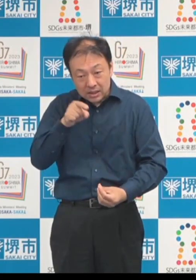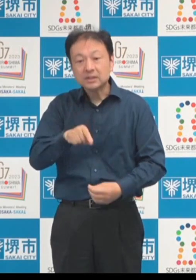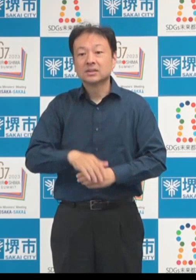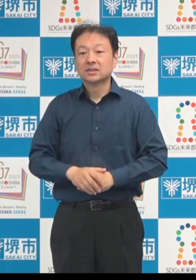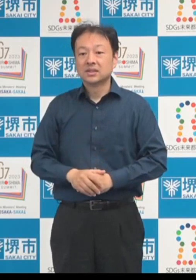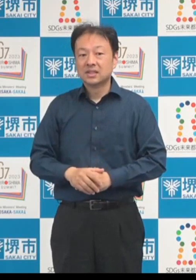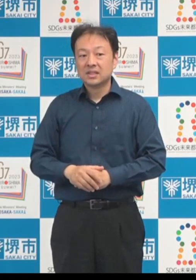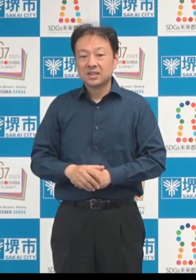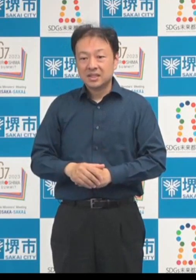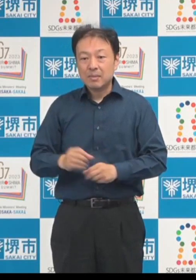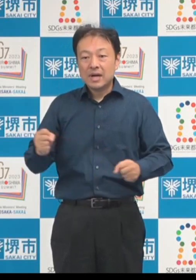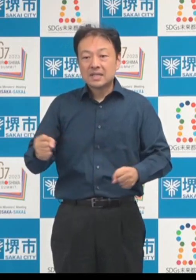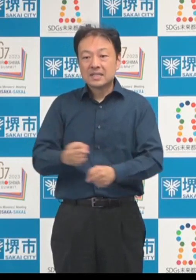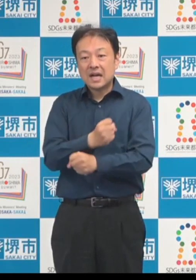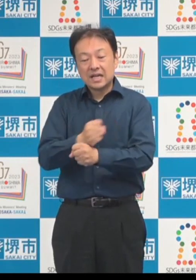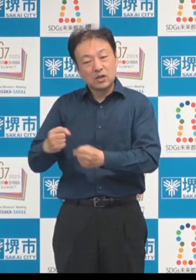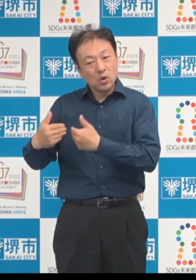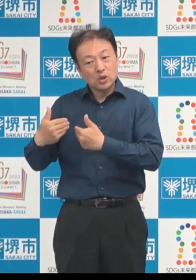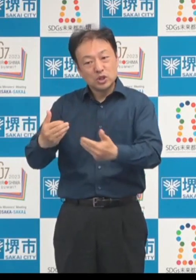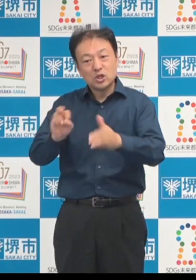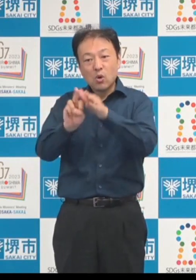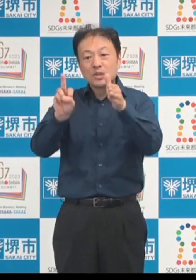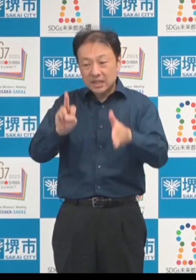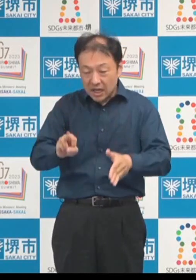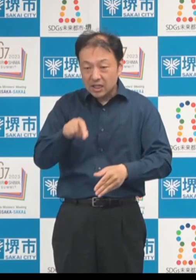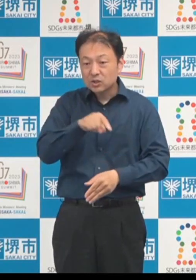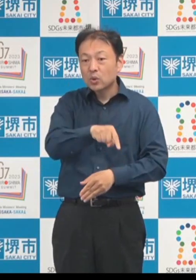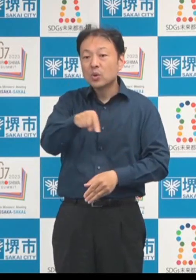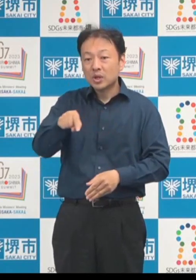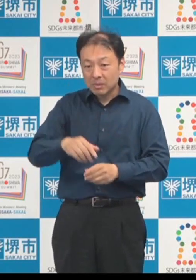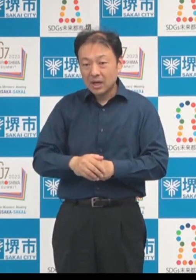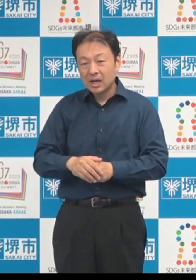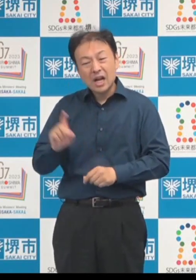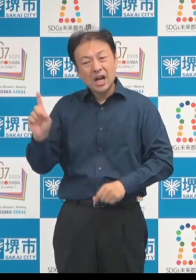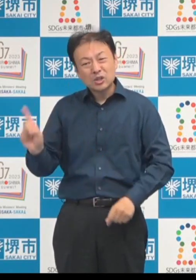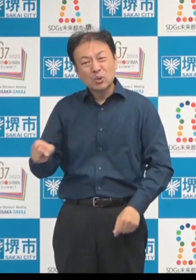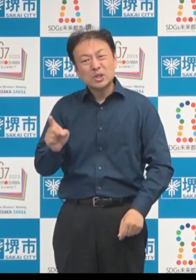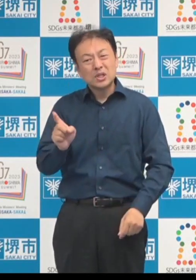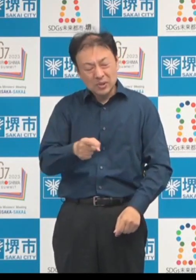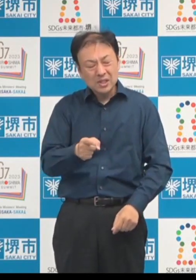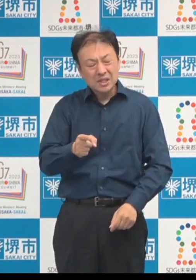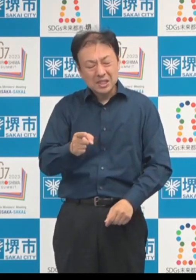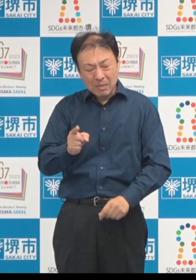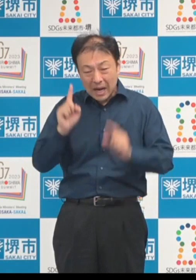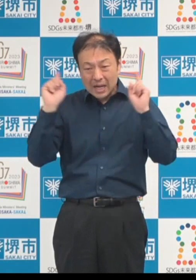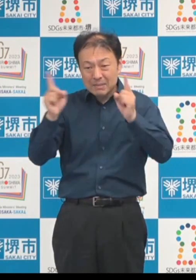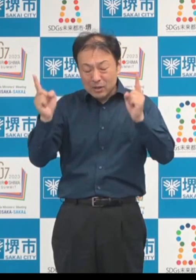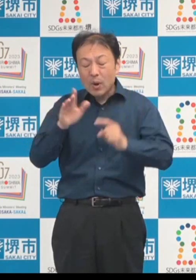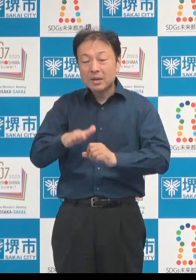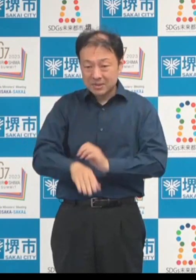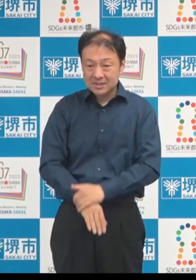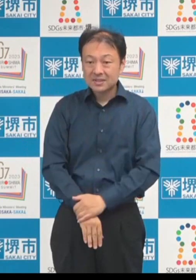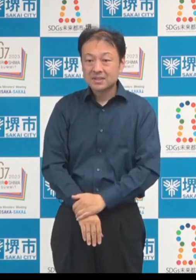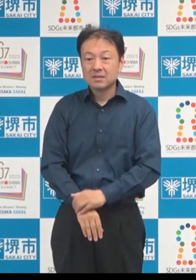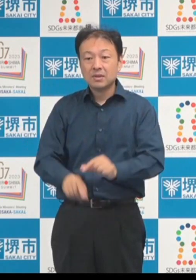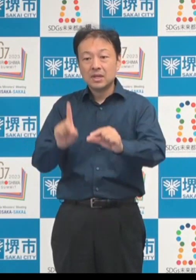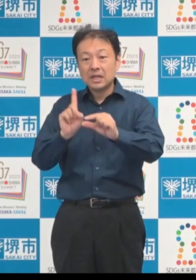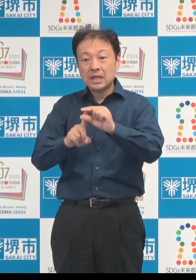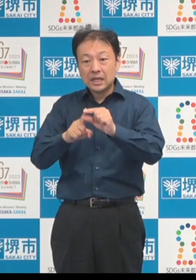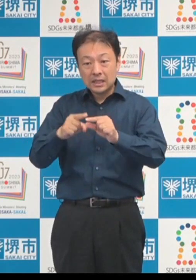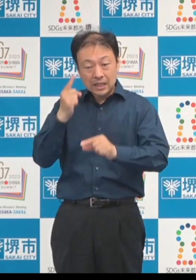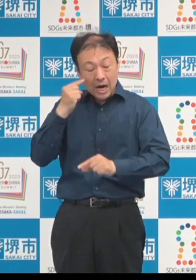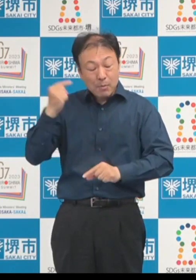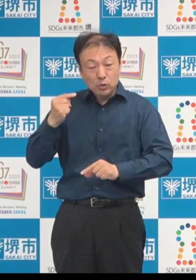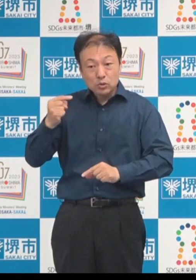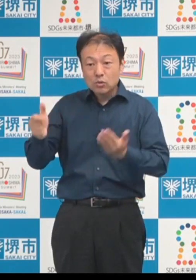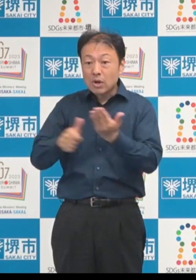棋所って並んでるじゃないですか。で時々あそこでイベントがあると、包丁祭りとかあるんですけども、中本駅には全く何の告知